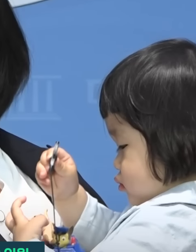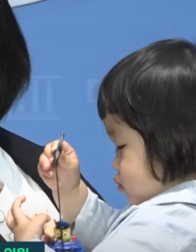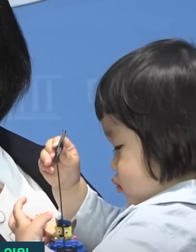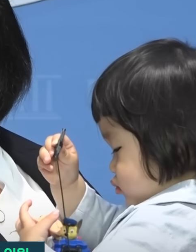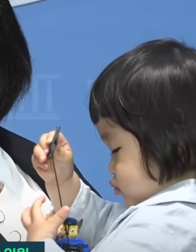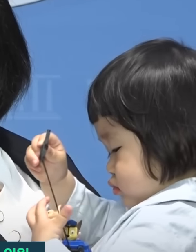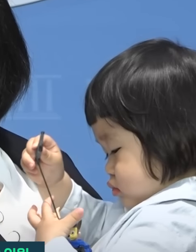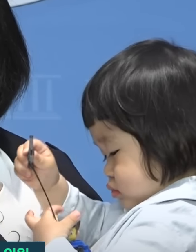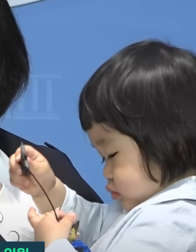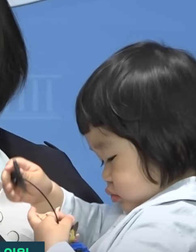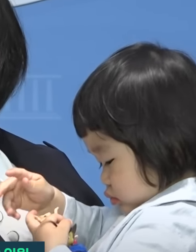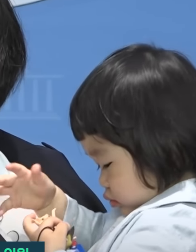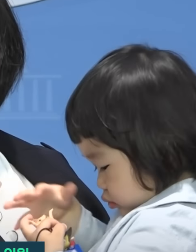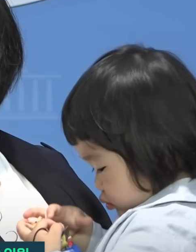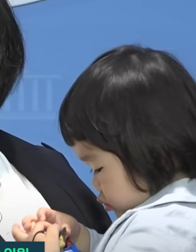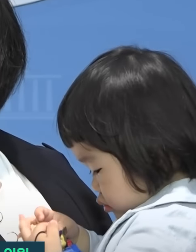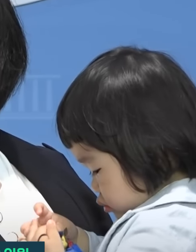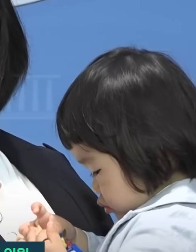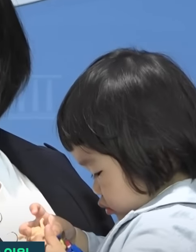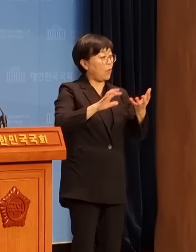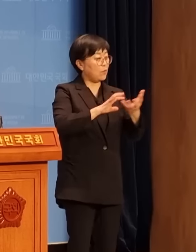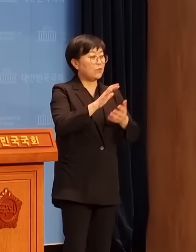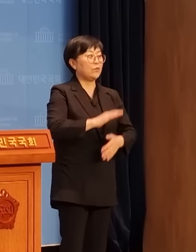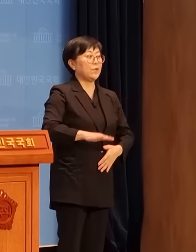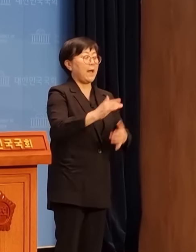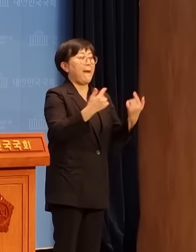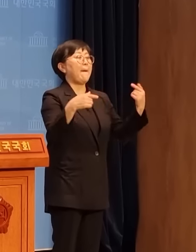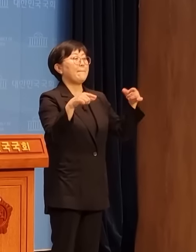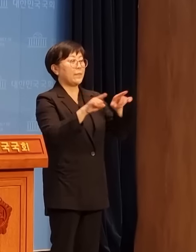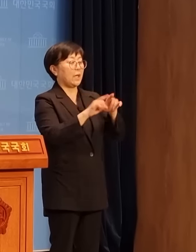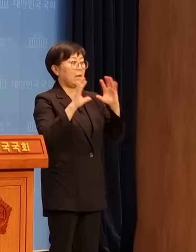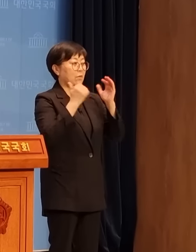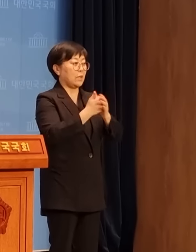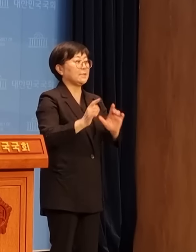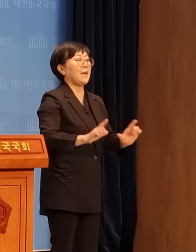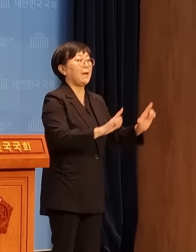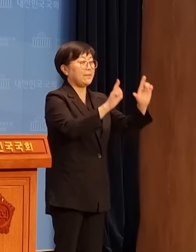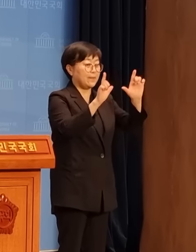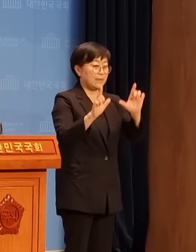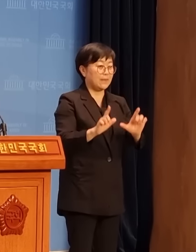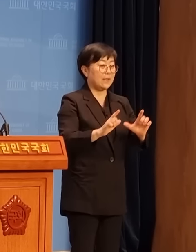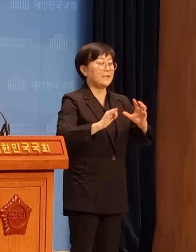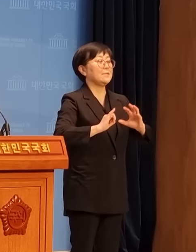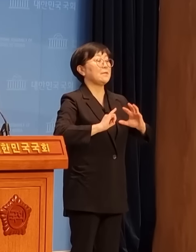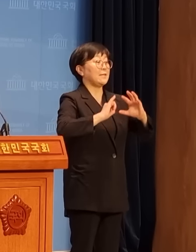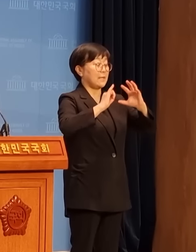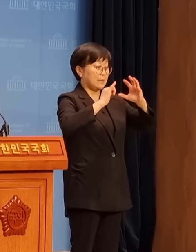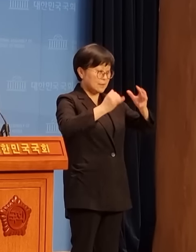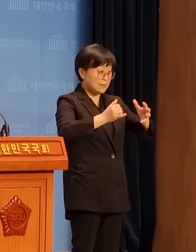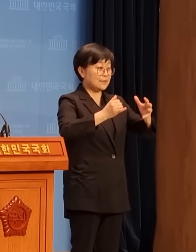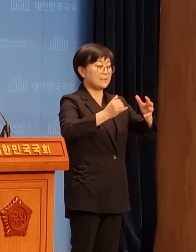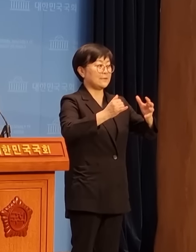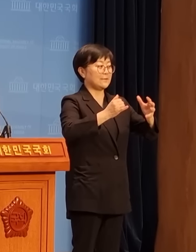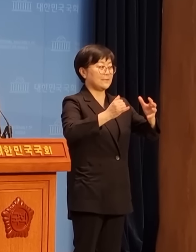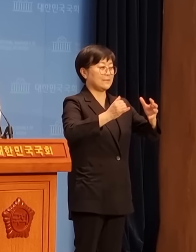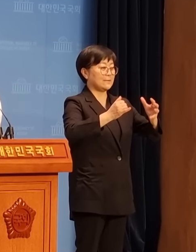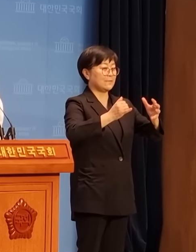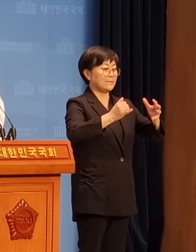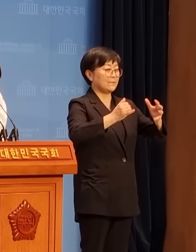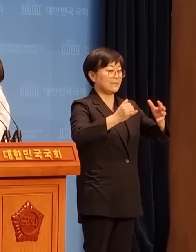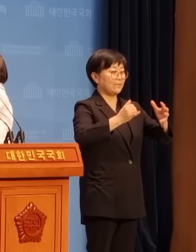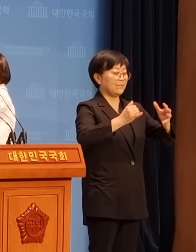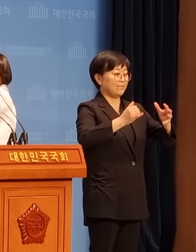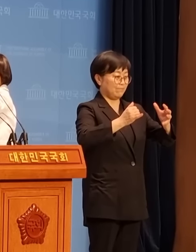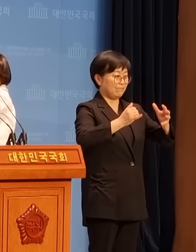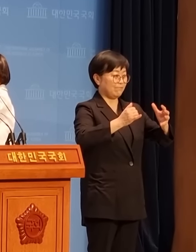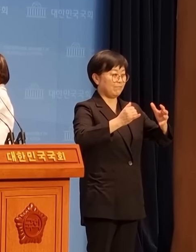몫이 아닌 전체 사회의 책임이 되어야 합니다. 우리가 함께 아이와 살아갈 수 있다는 것을 오늘 이